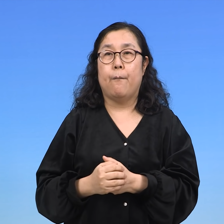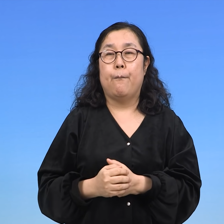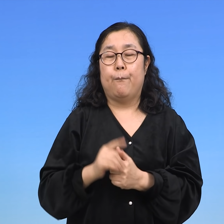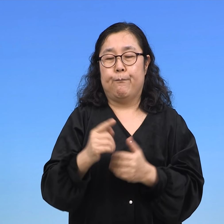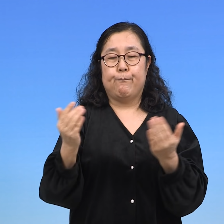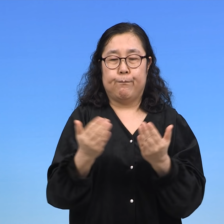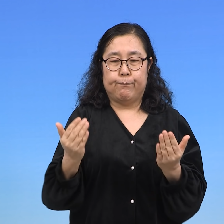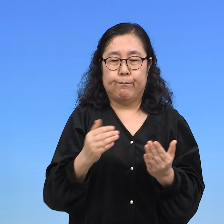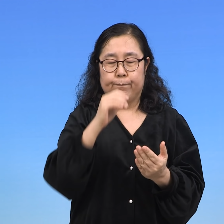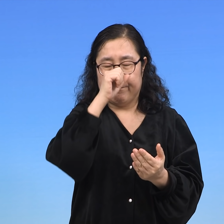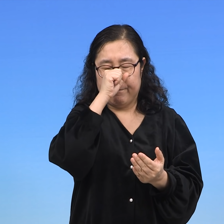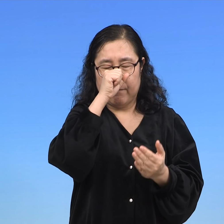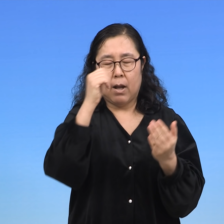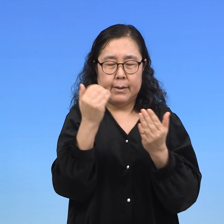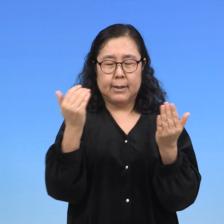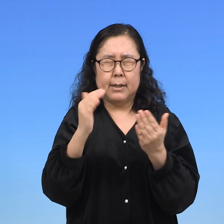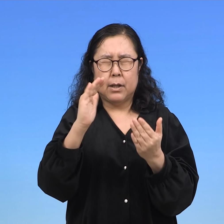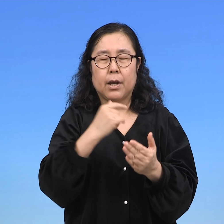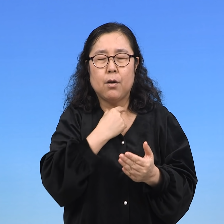일이 되기를 원합니다.